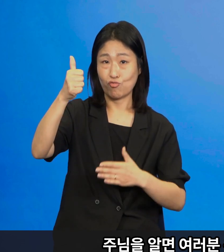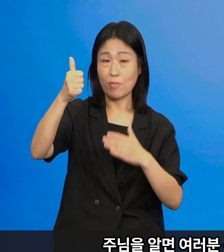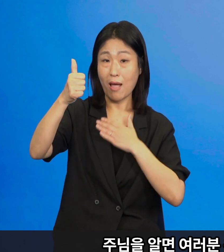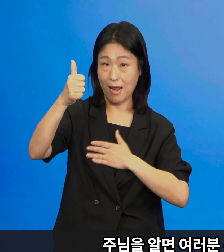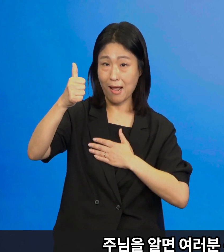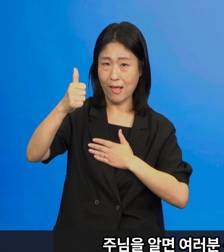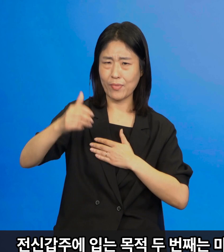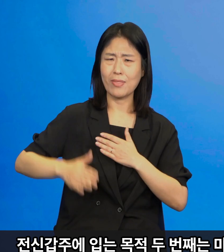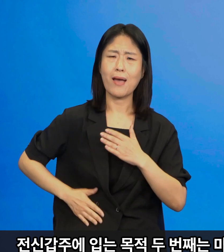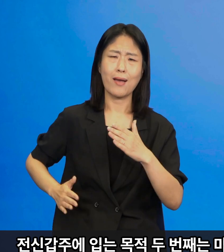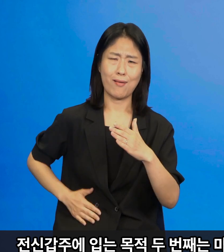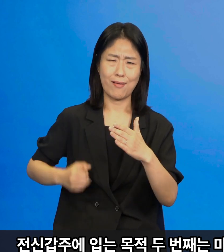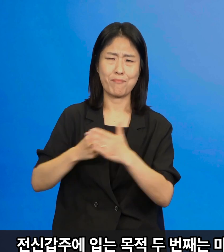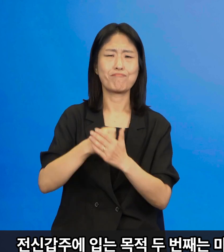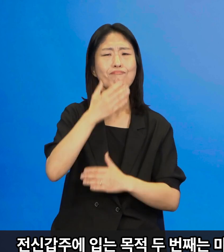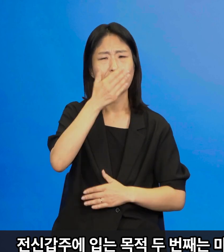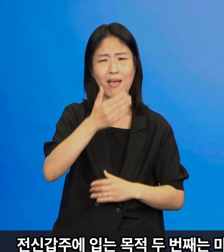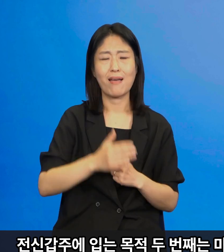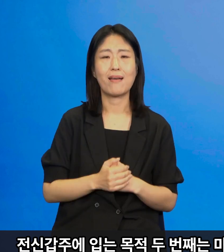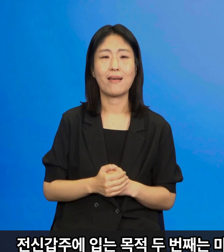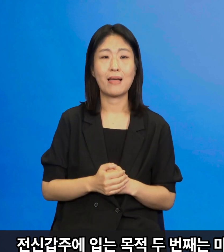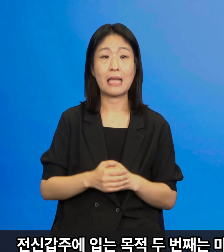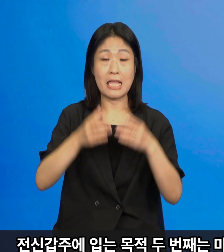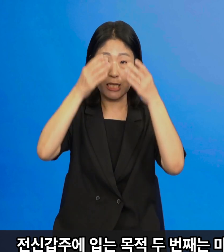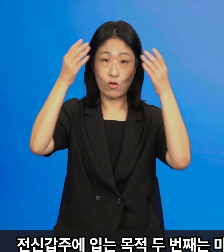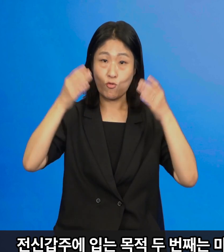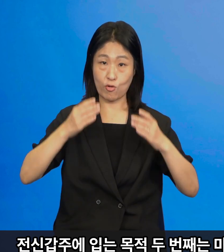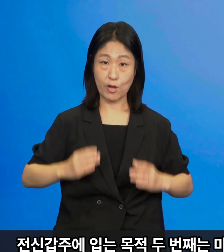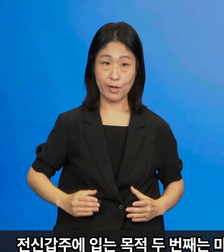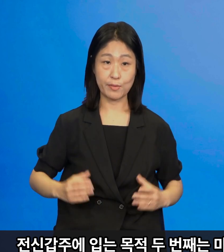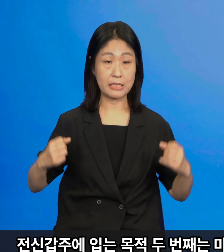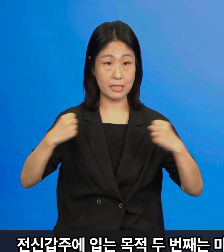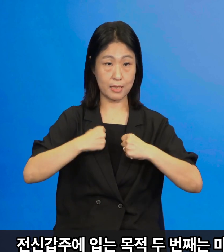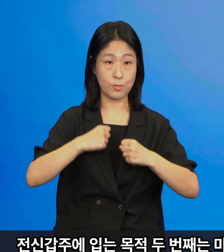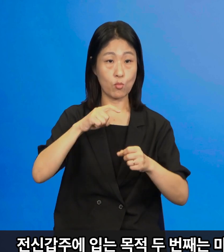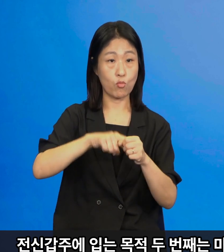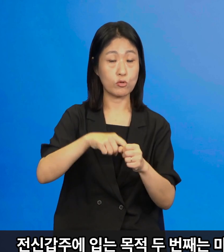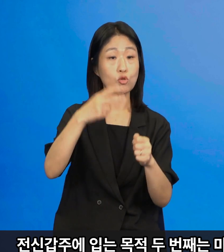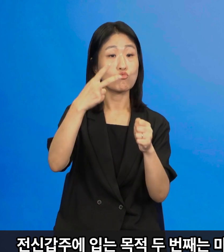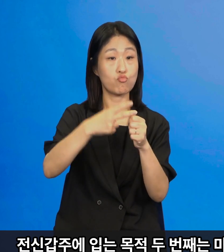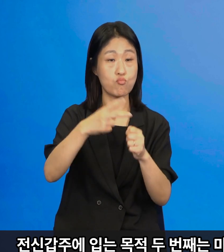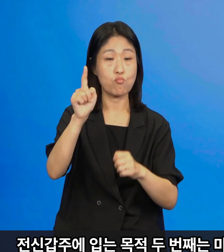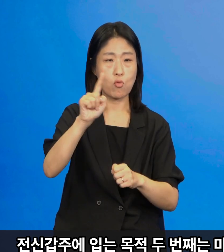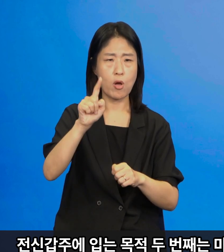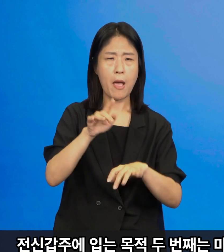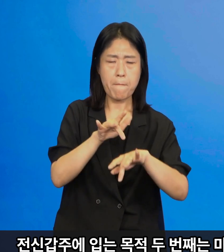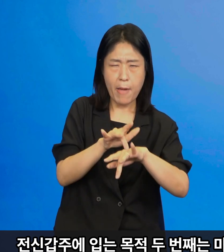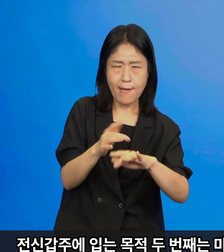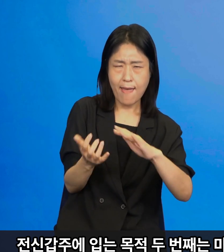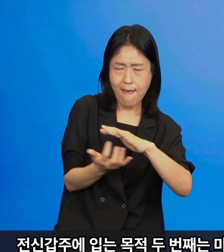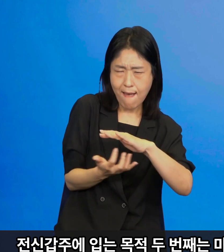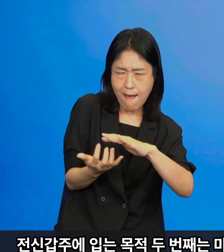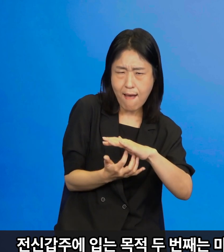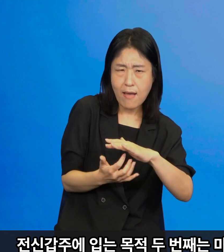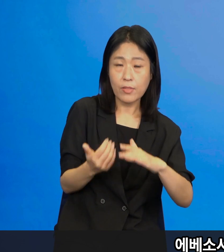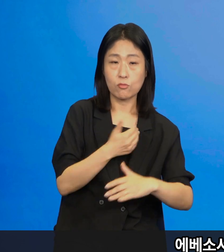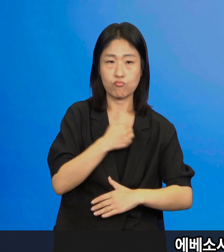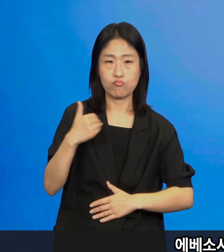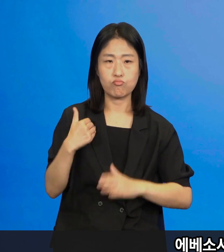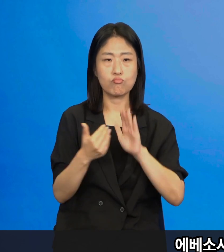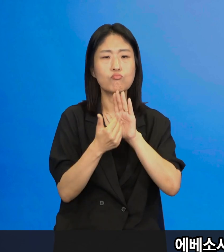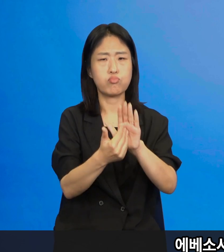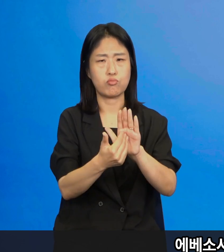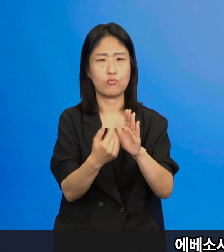것입니다. 전신갑주로 있는 목적 두 번째는 마귀의 관계를 능히 대적하기 위함입니다.